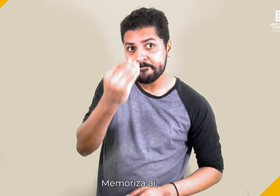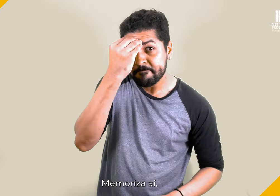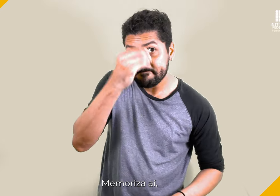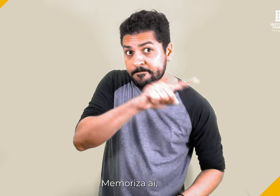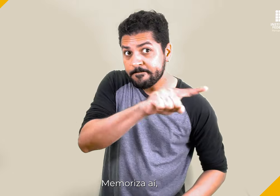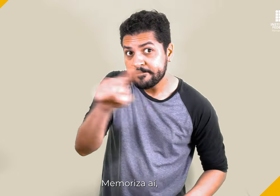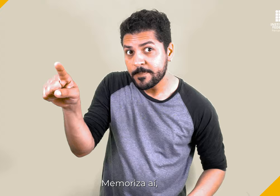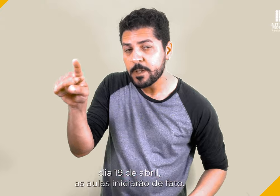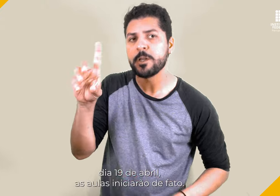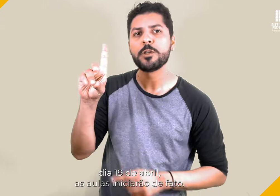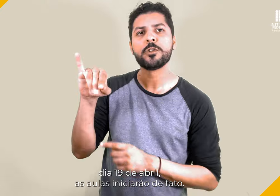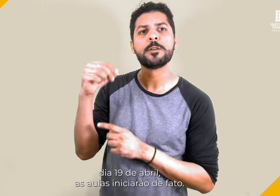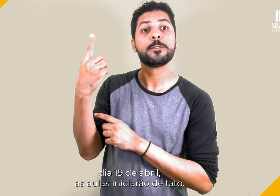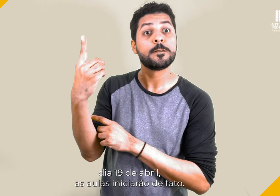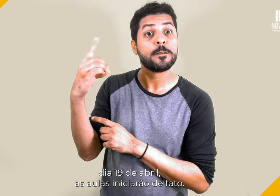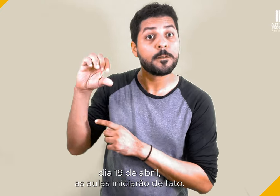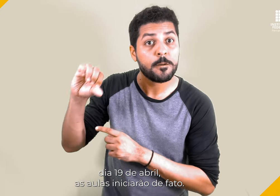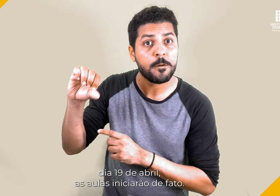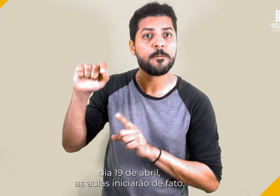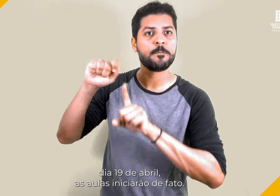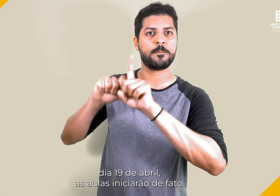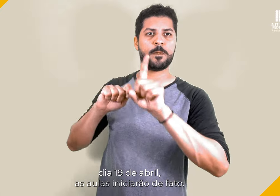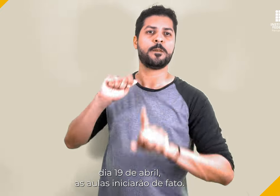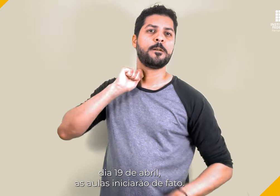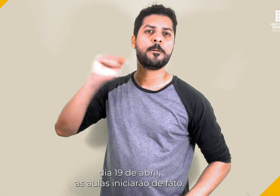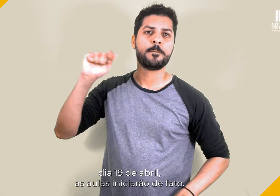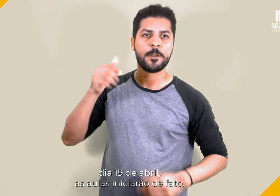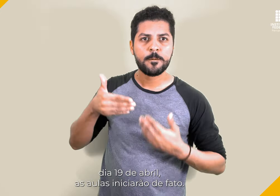Memoriza aí! Dia 19 de abril as aulas iniciarão de fato.